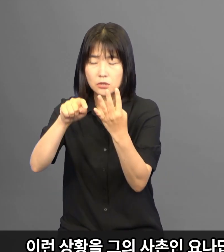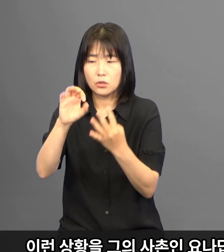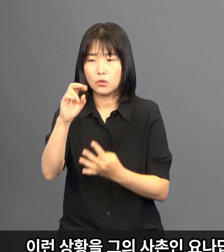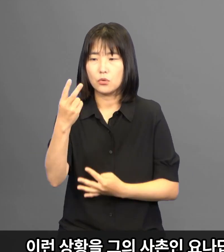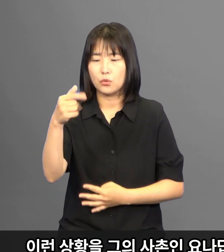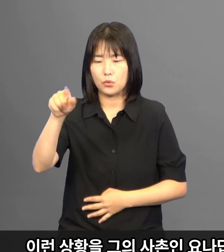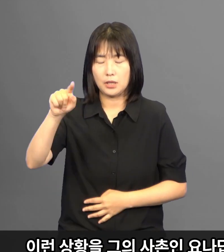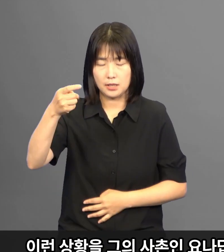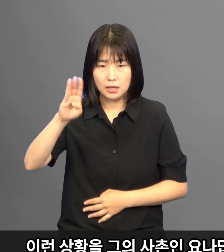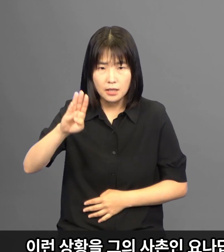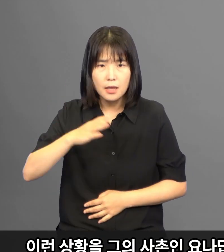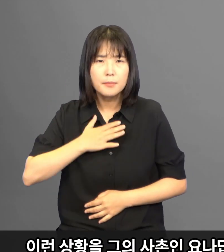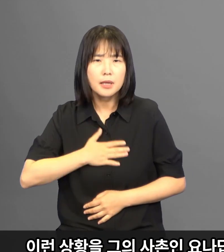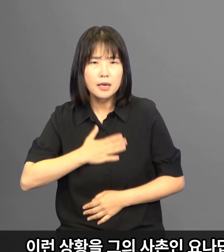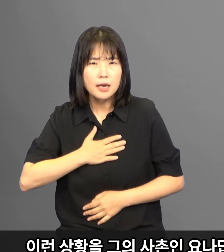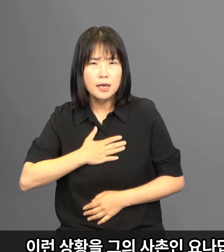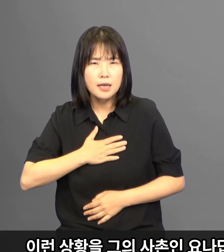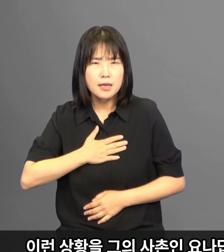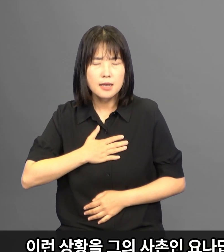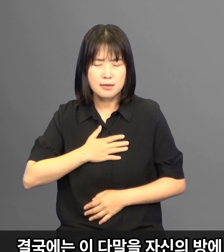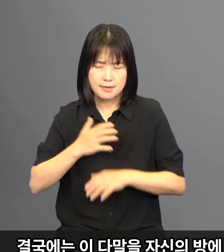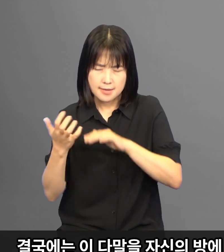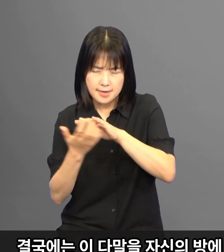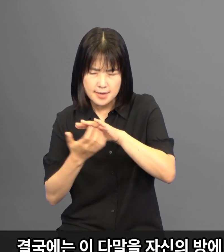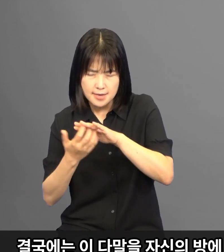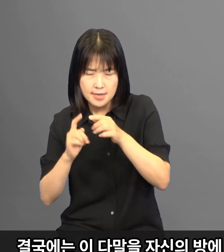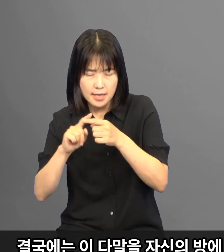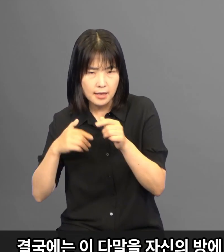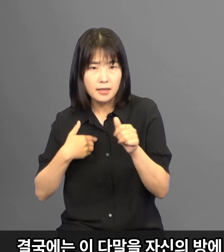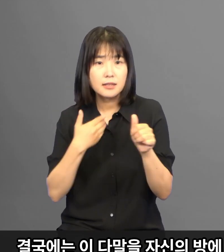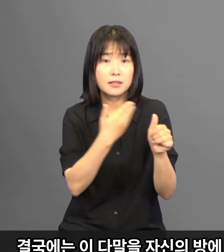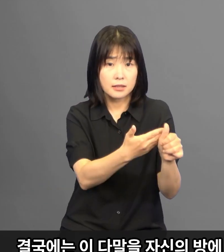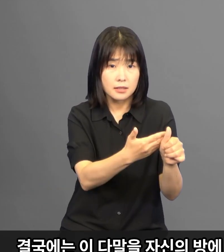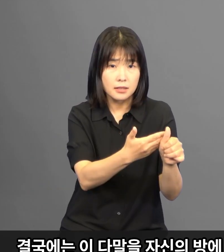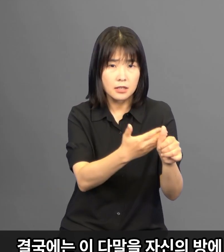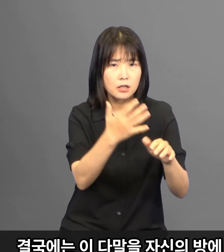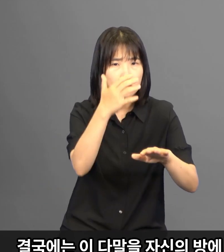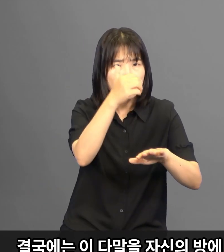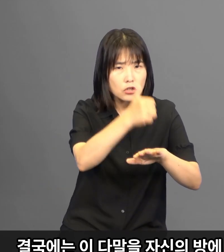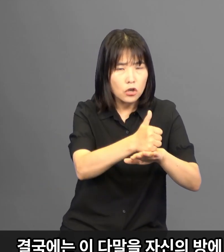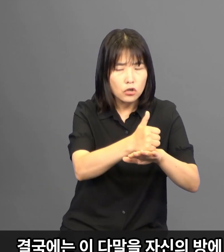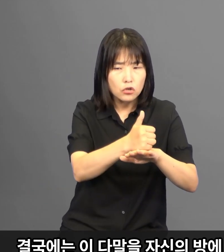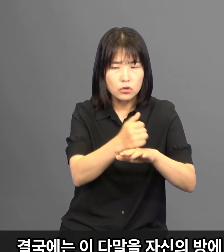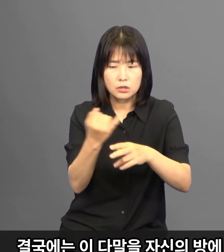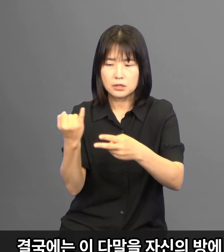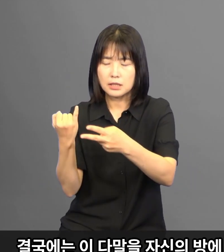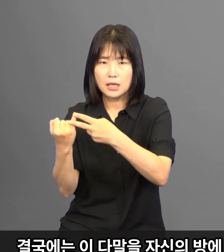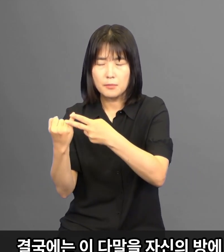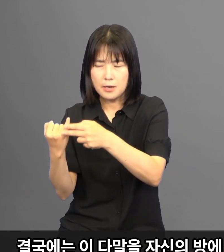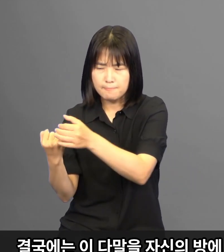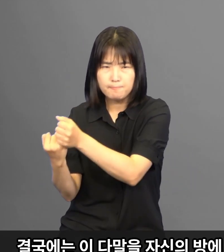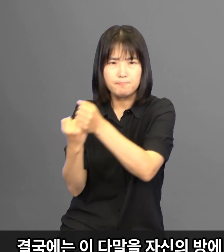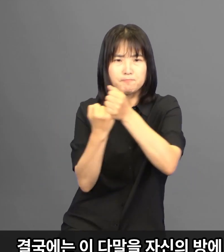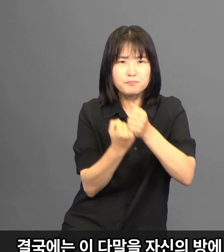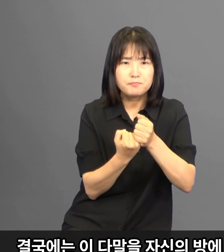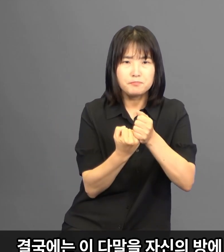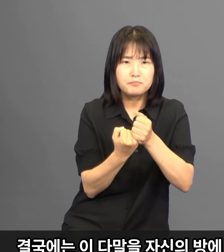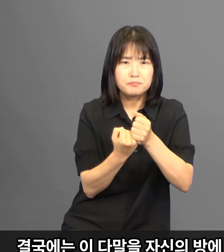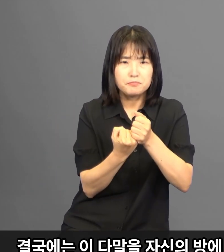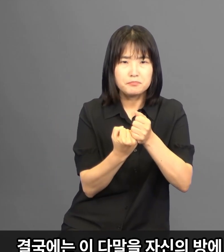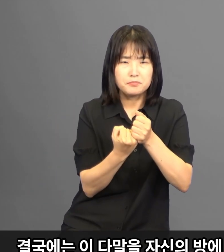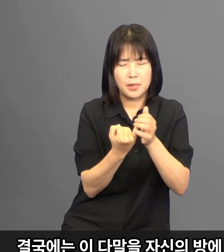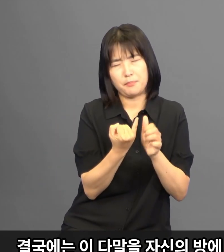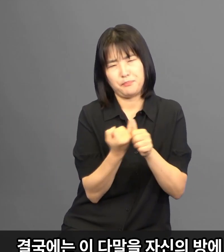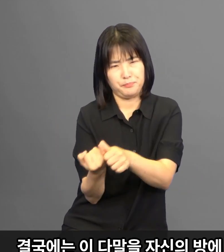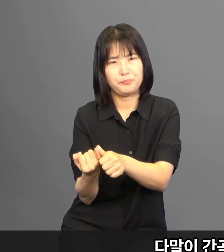알고 교활한 계략을 알려줌으로써 결국에는 이 다말을 자신의 방에 끌어들여서 그녀를 끌어안고